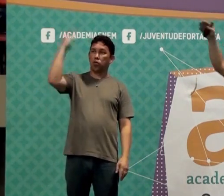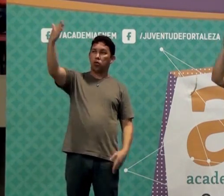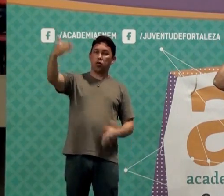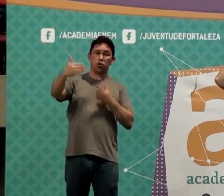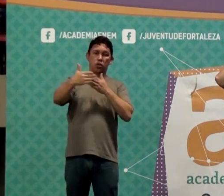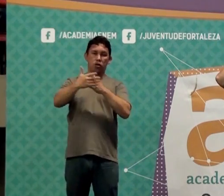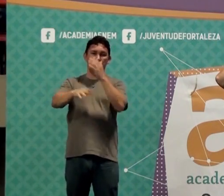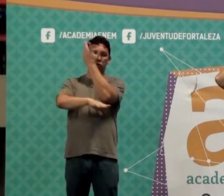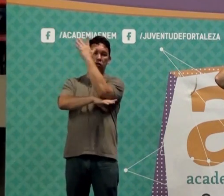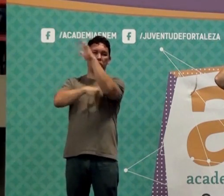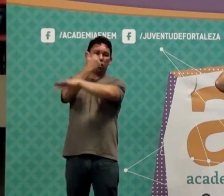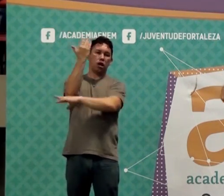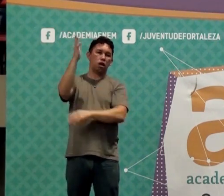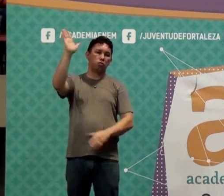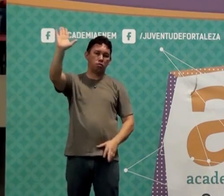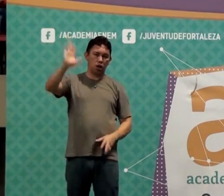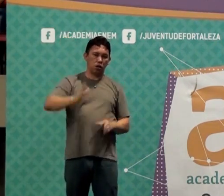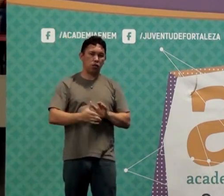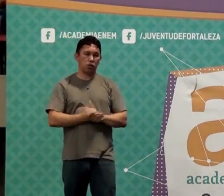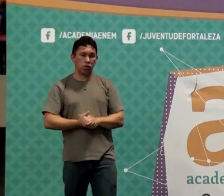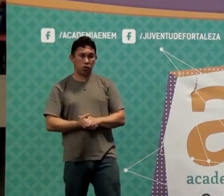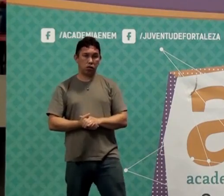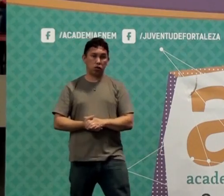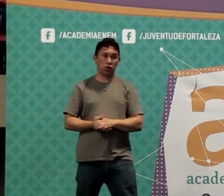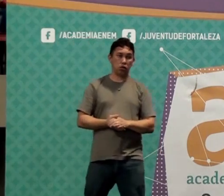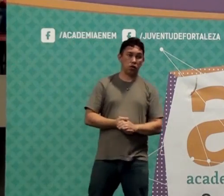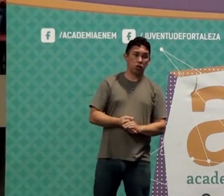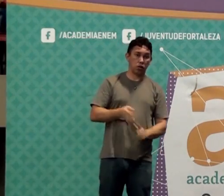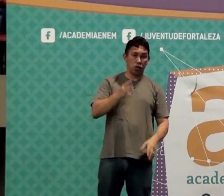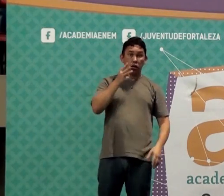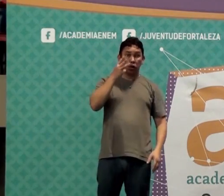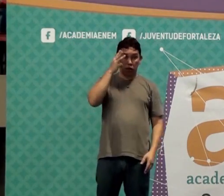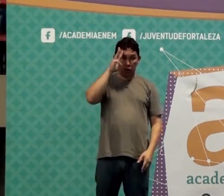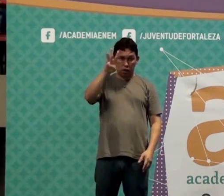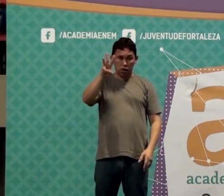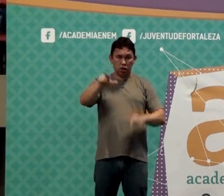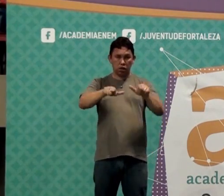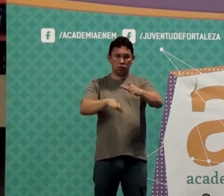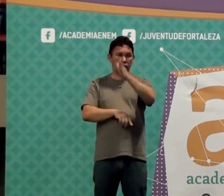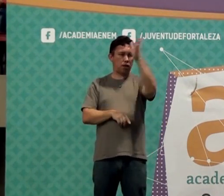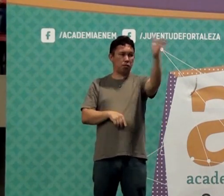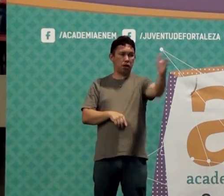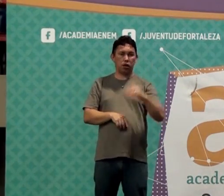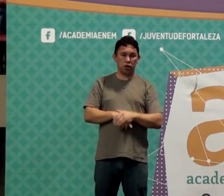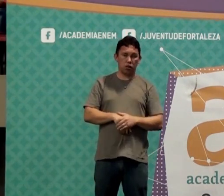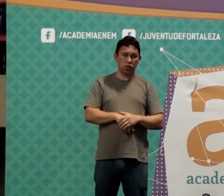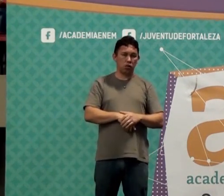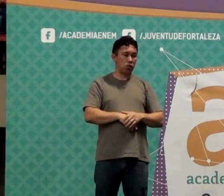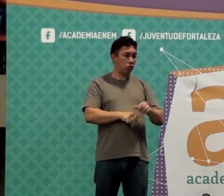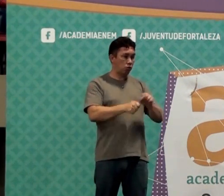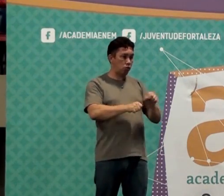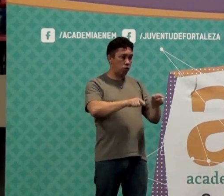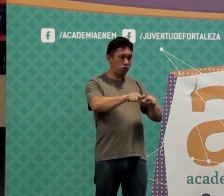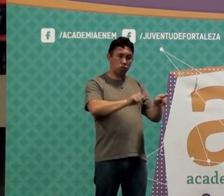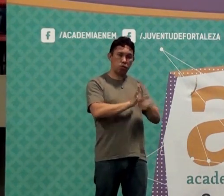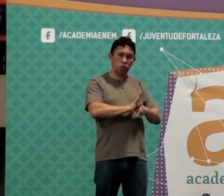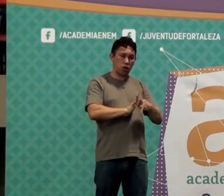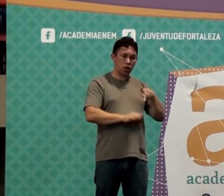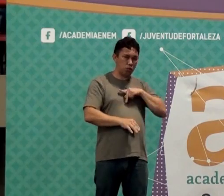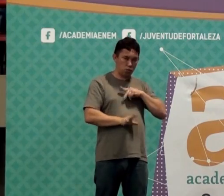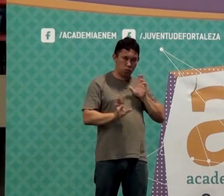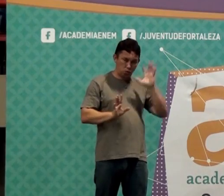graça. Tudo que tu trabalhar na terra do Senhor, tu não vai ficar. Vamos dividir aqui o ginásio, ó.